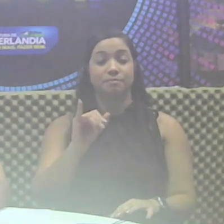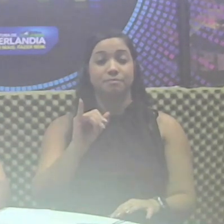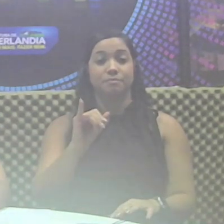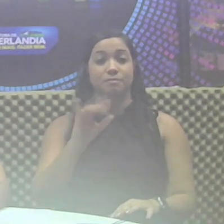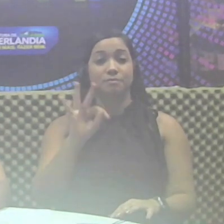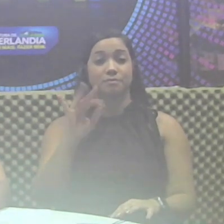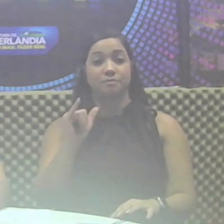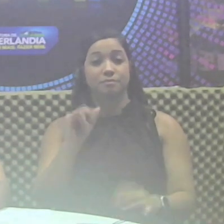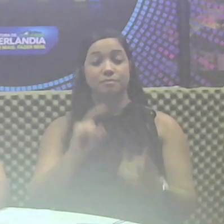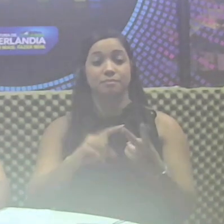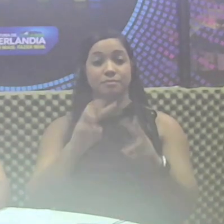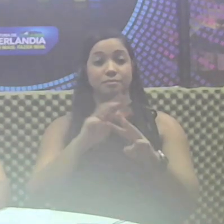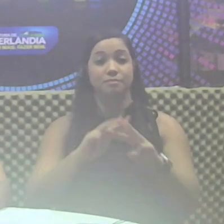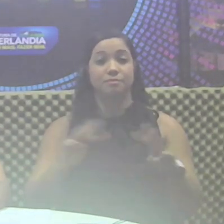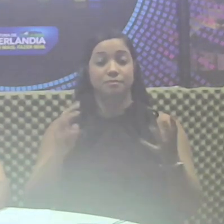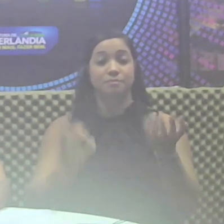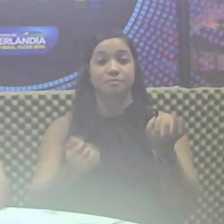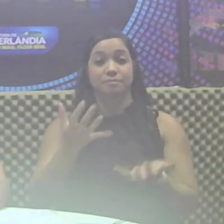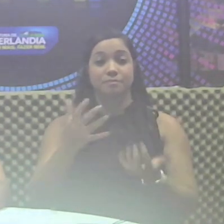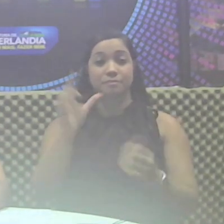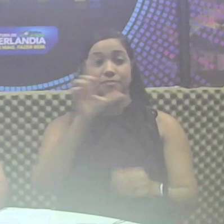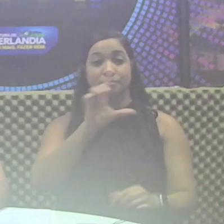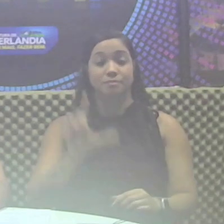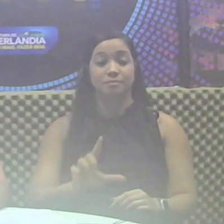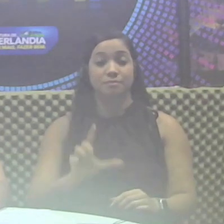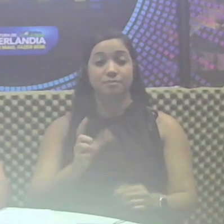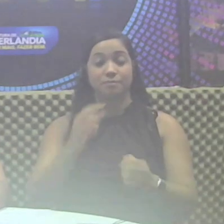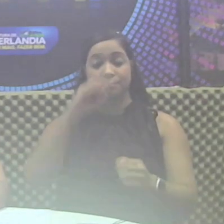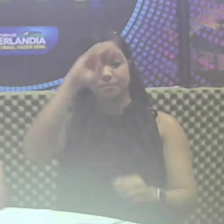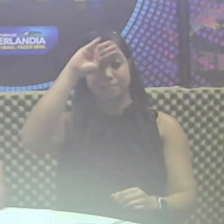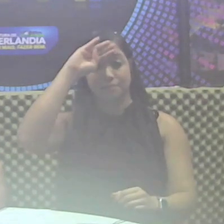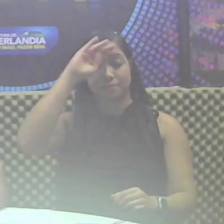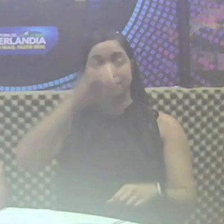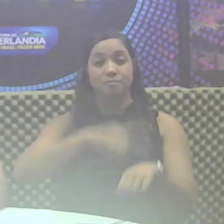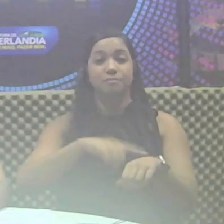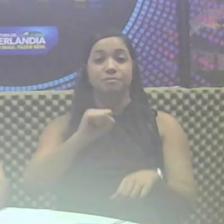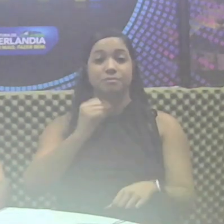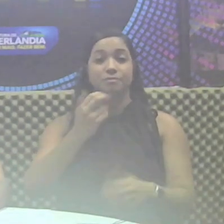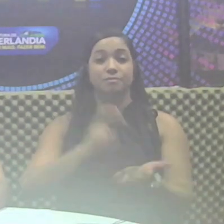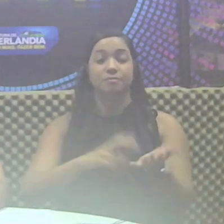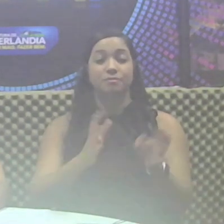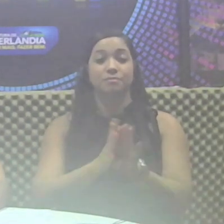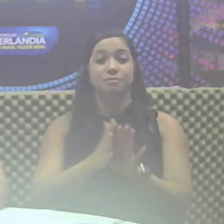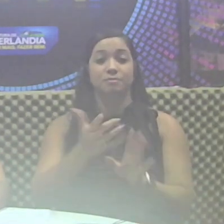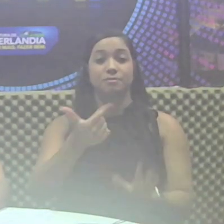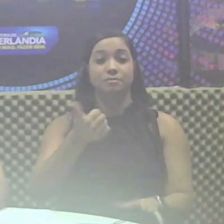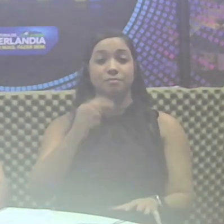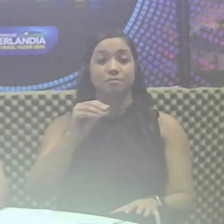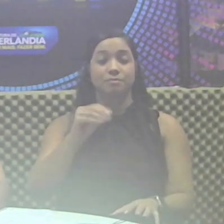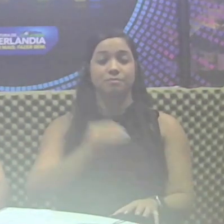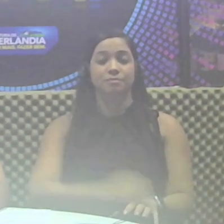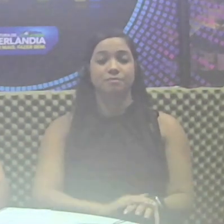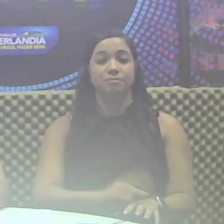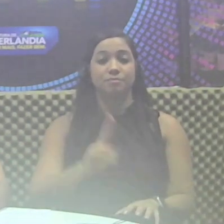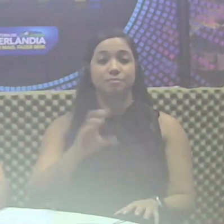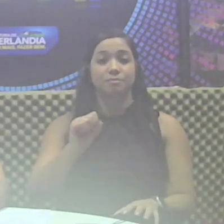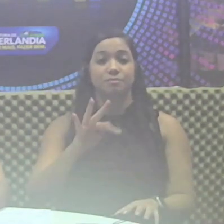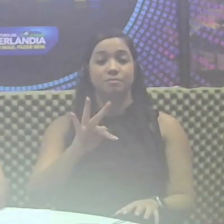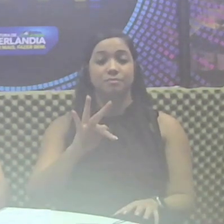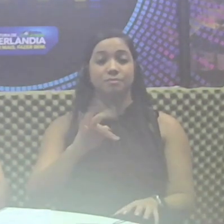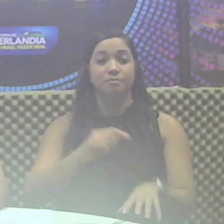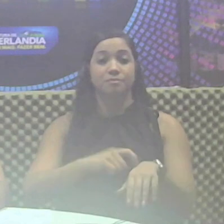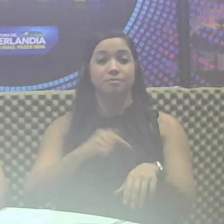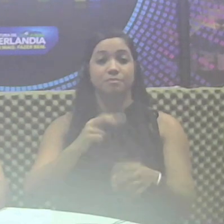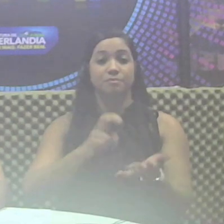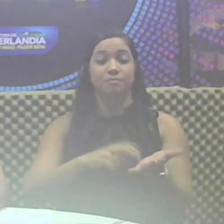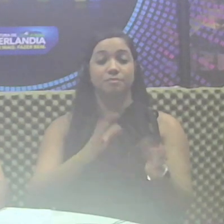Tibere, Martins, Planalto, Luizotti e Pampulha, das 8 da manhã até as 9 da noite, nas UBSFs, das 7 da